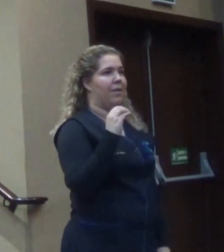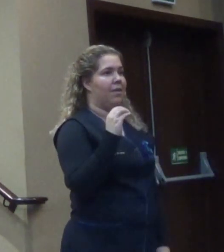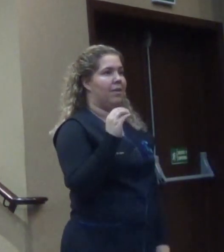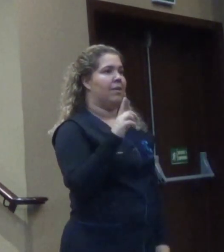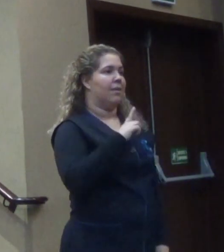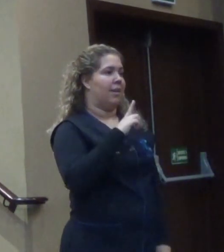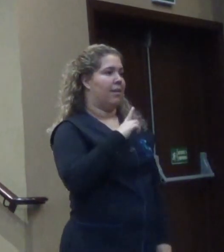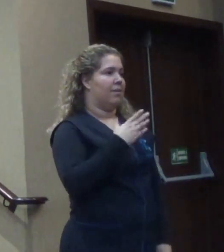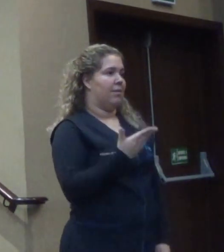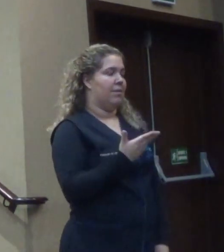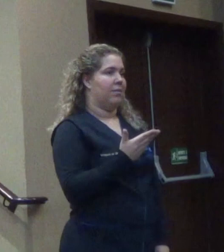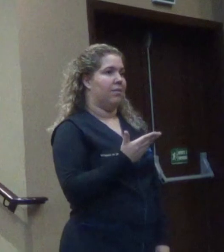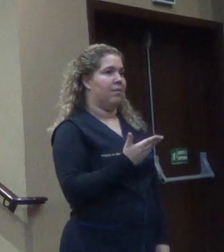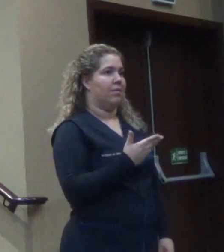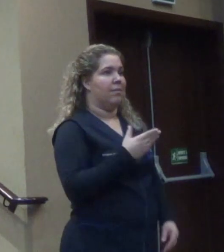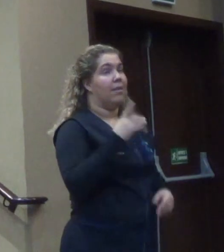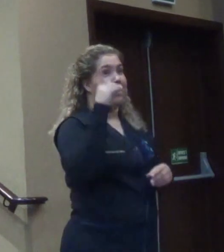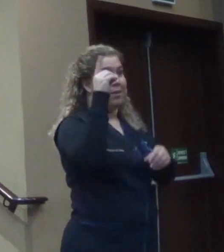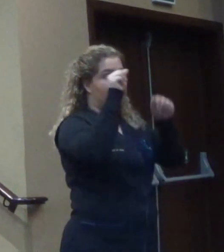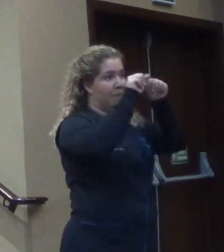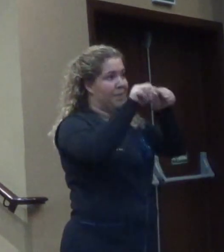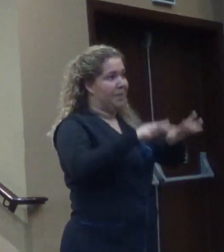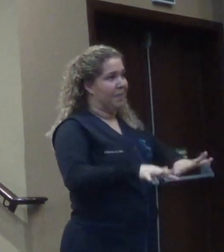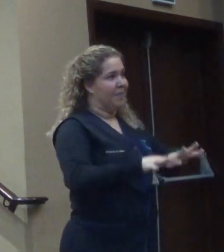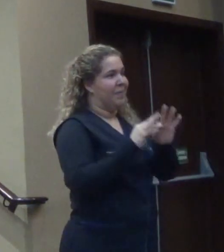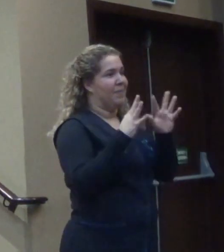sociais. Deus abençoe a todos.